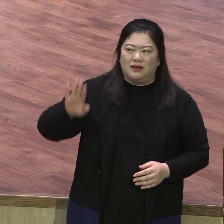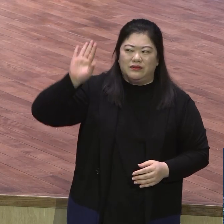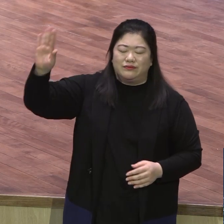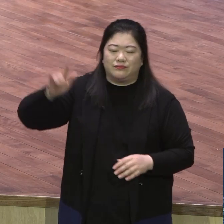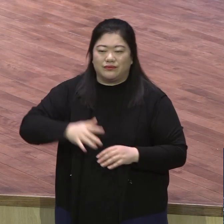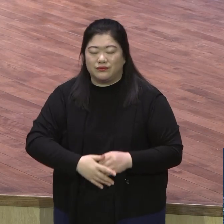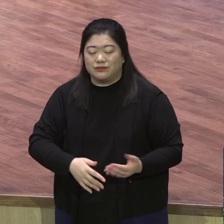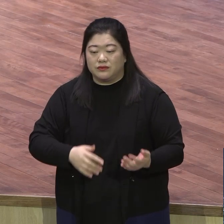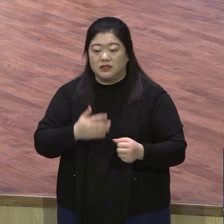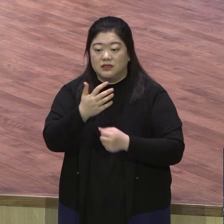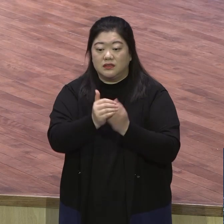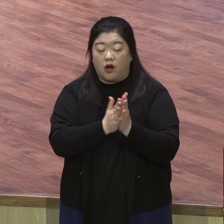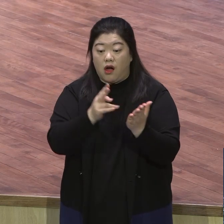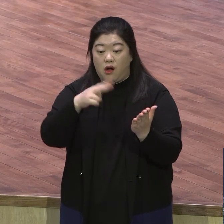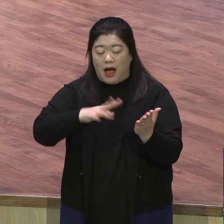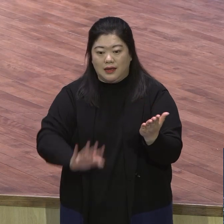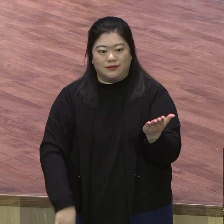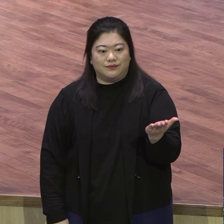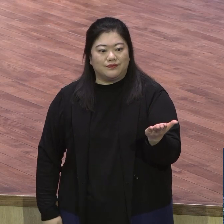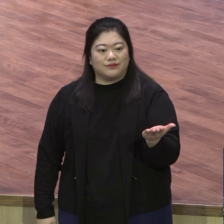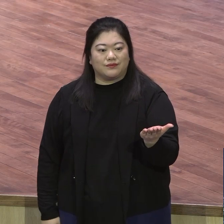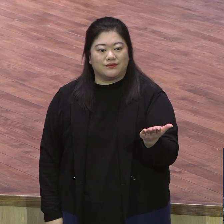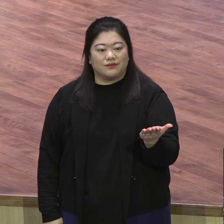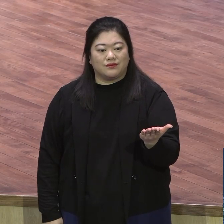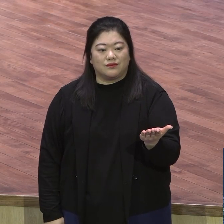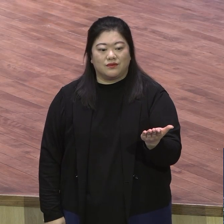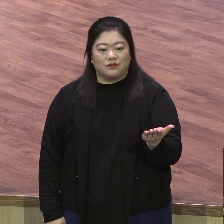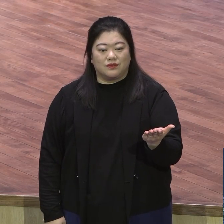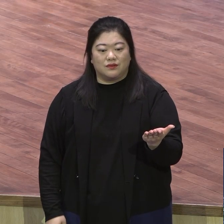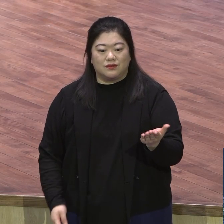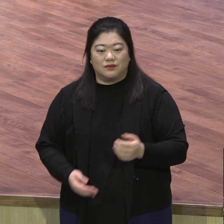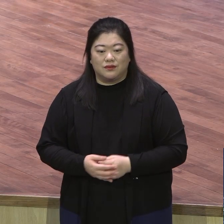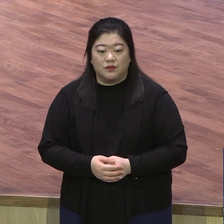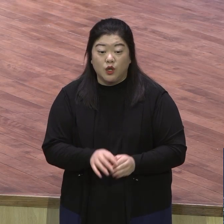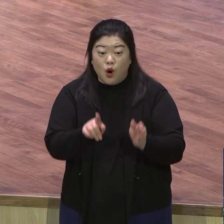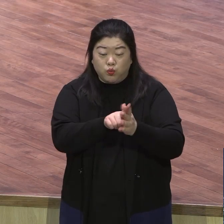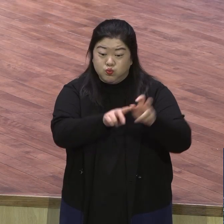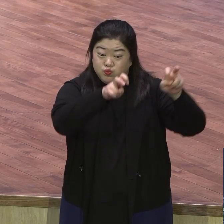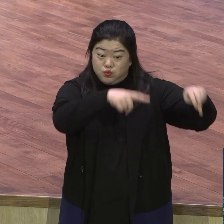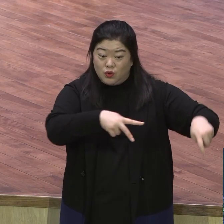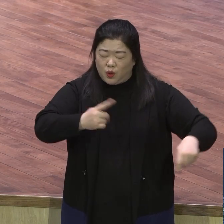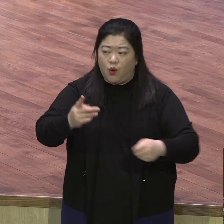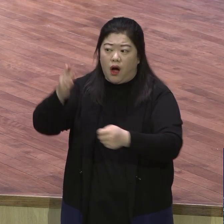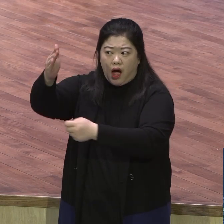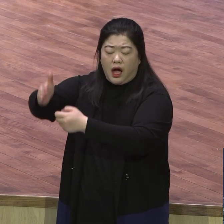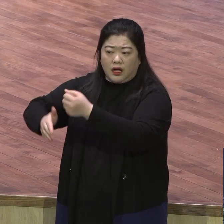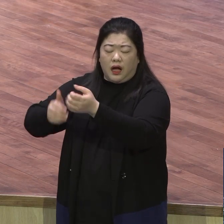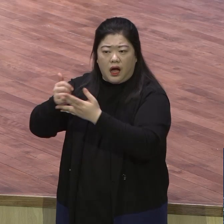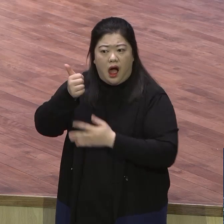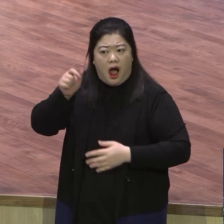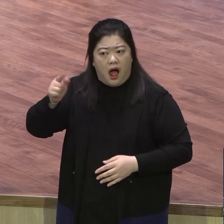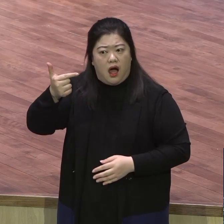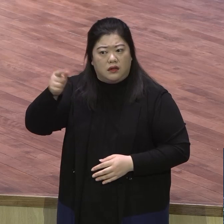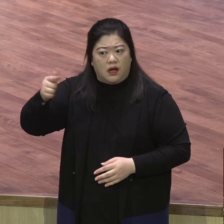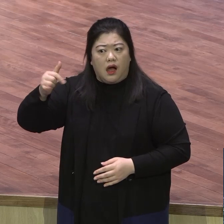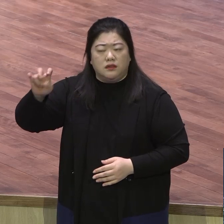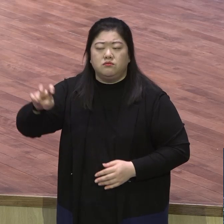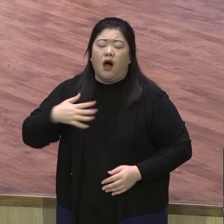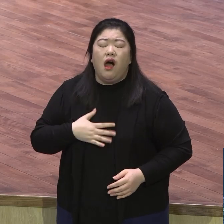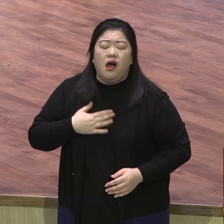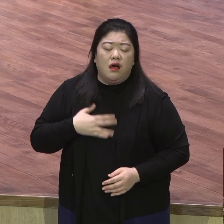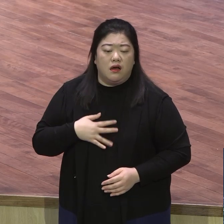그거는 불신자도 알아요. 하나님 있지 뭐 있겠지 그 정도예요. 사문을 합니까?